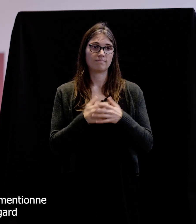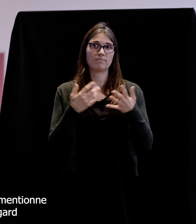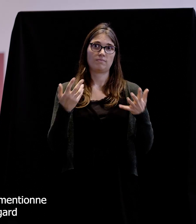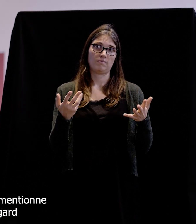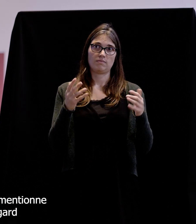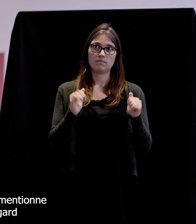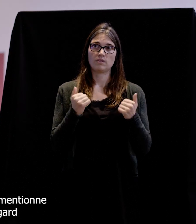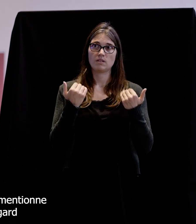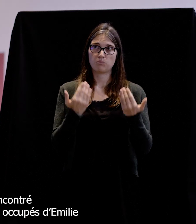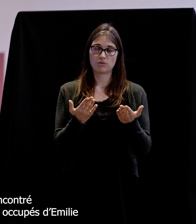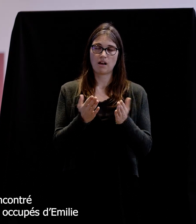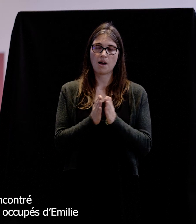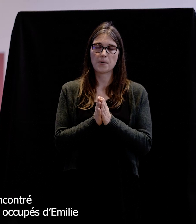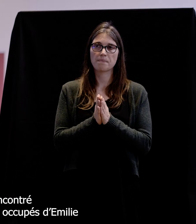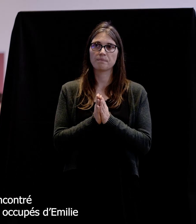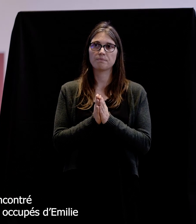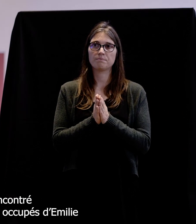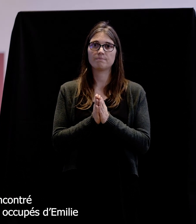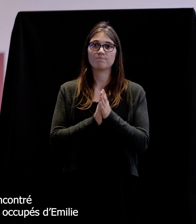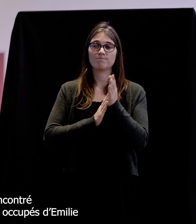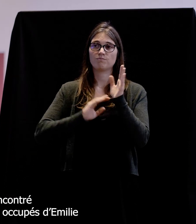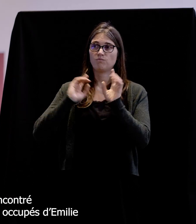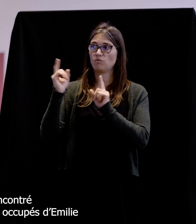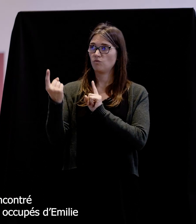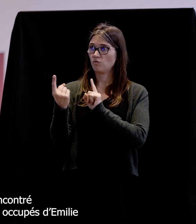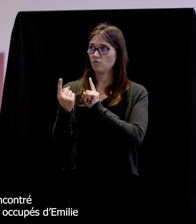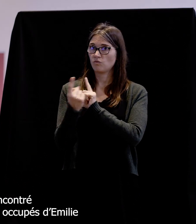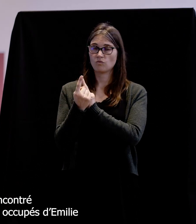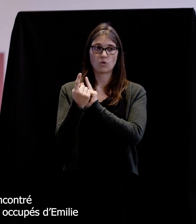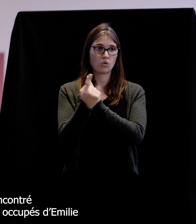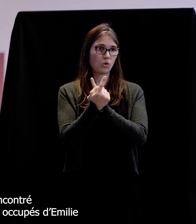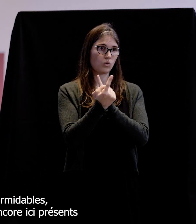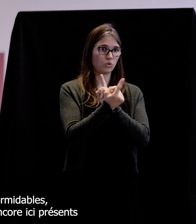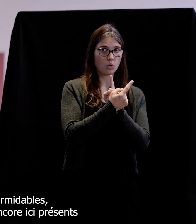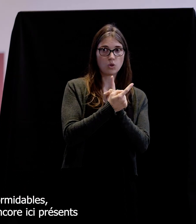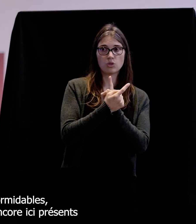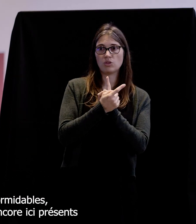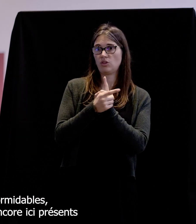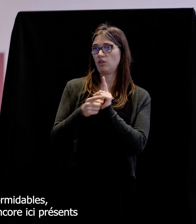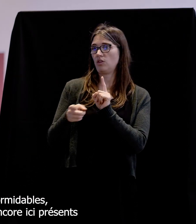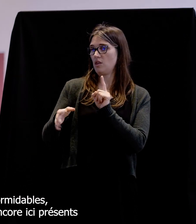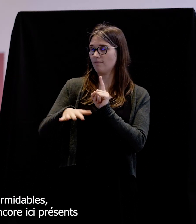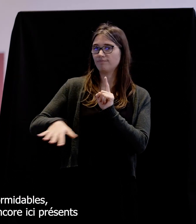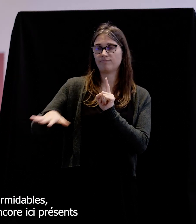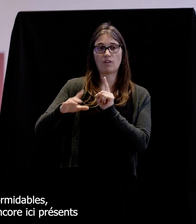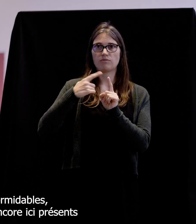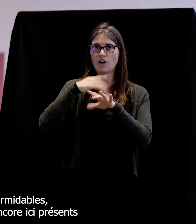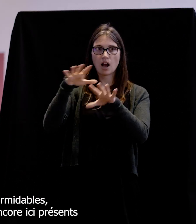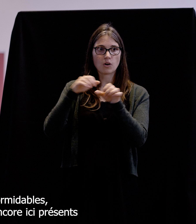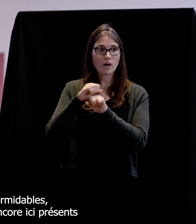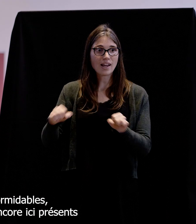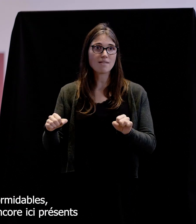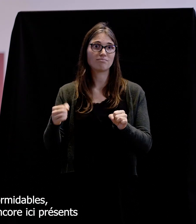à cet égard que j'ai rencontré des gens qui se sont équipés d'Émilie absolument formidables, dont certains